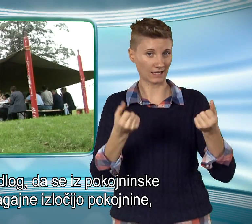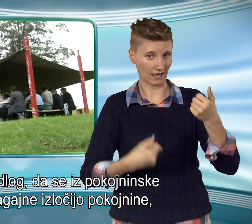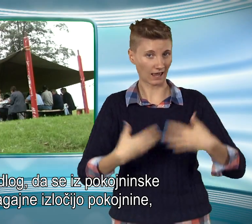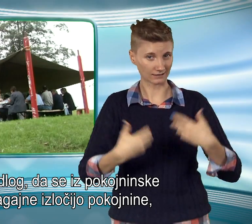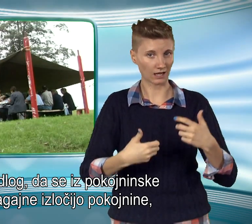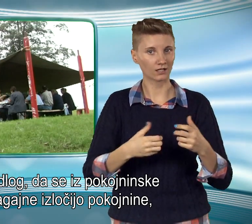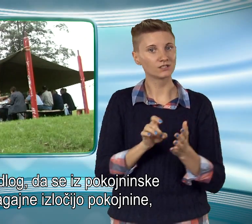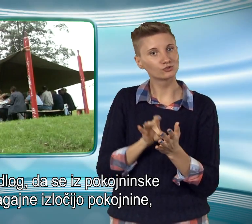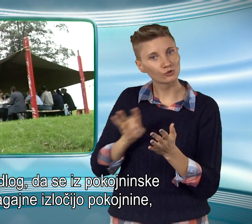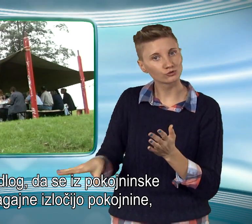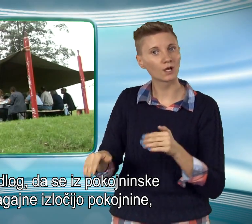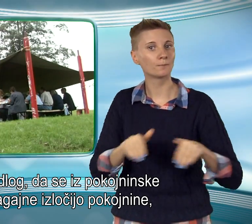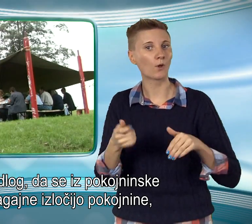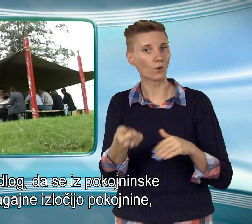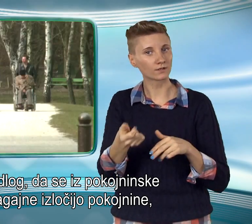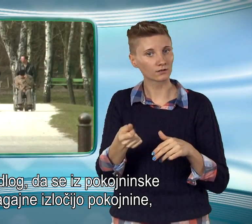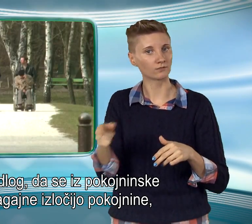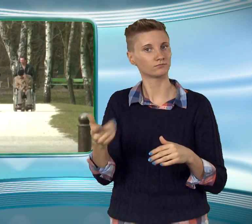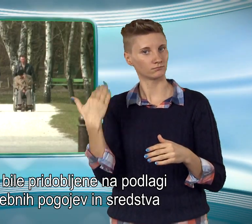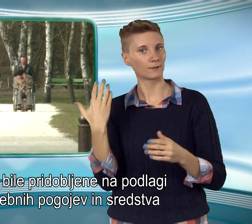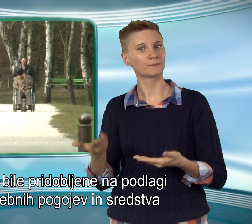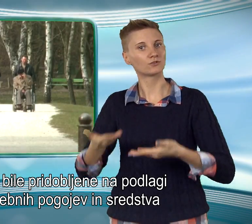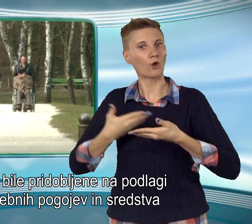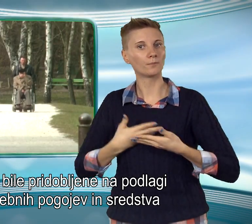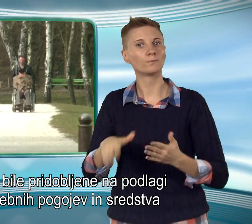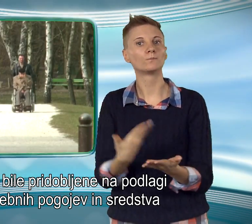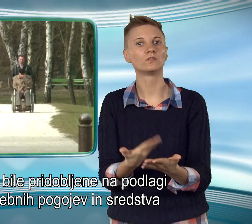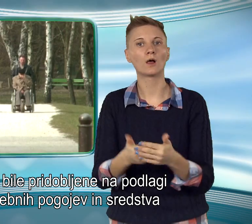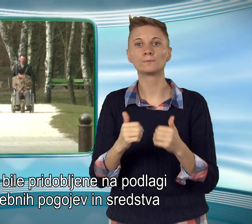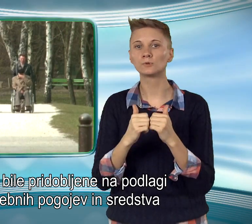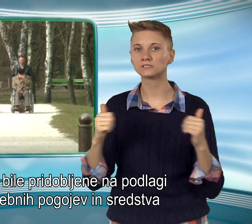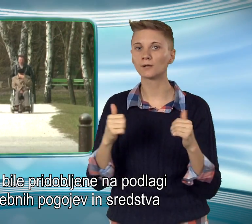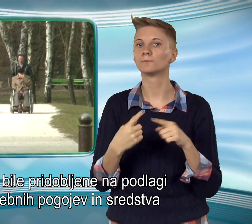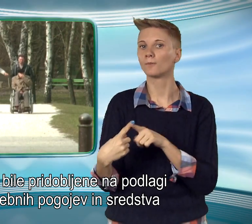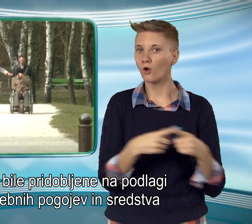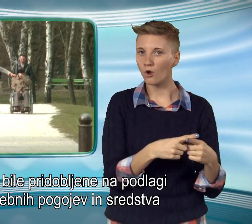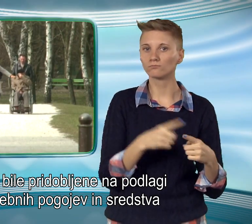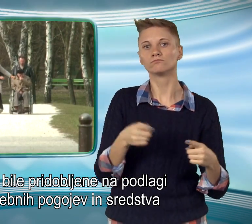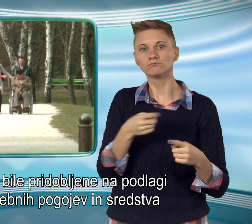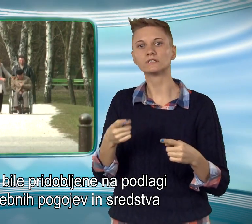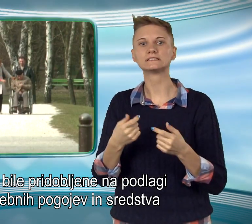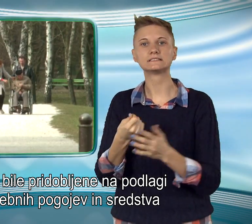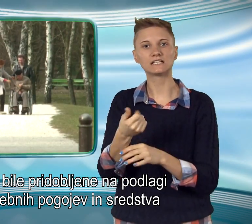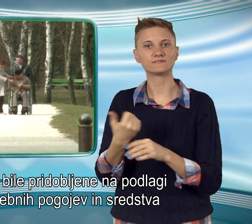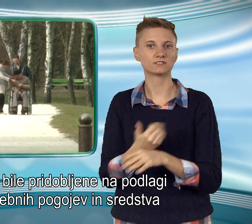bile pridobljene na podlagi posebnih pogojev in sredstva za njihovo izplačevanje zagotavlja državni proračun.